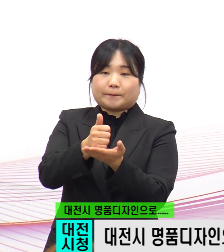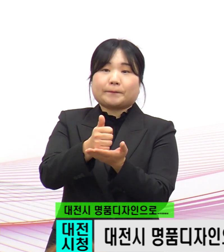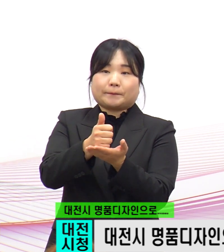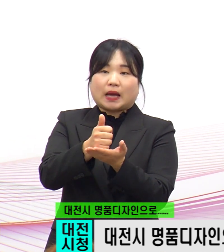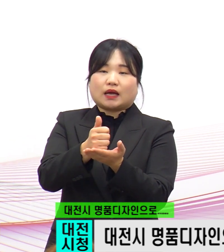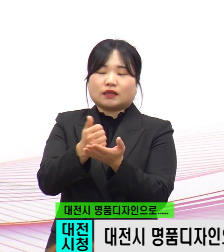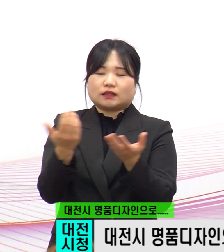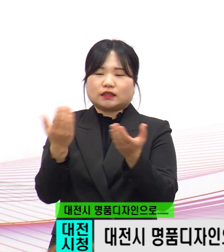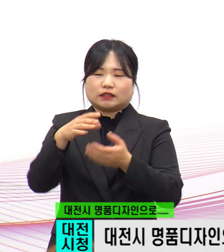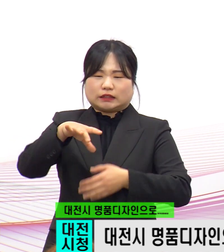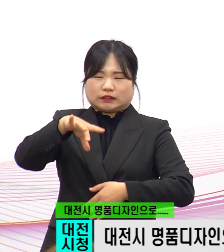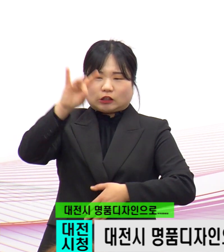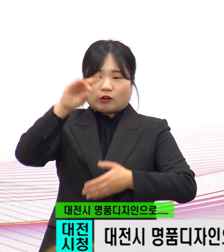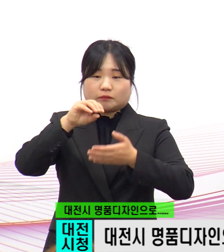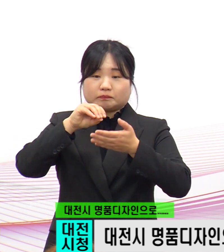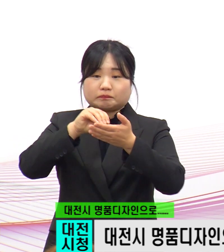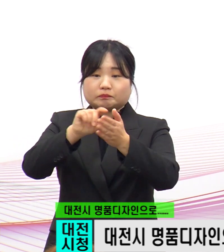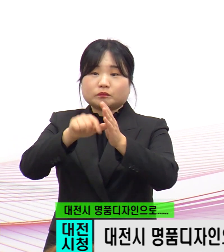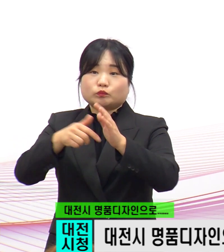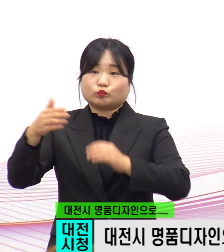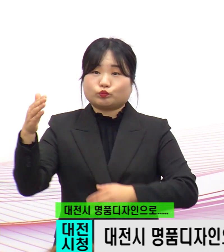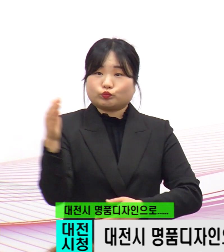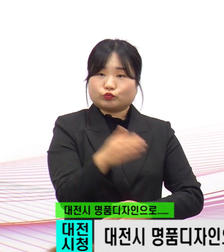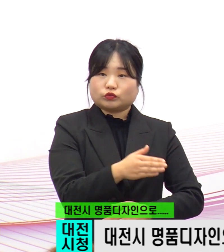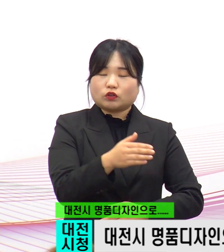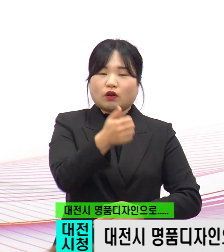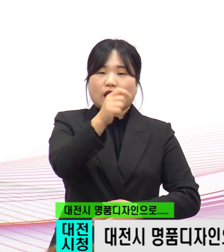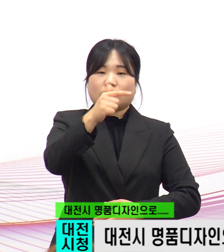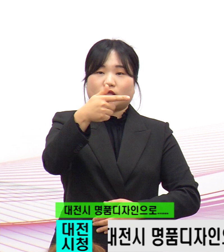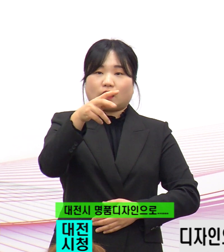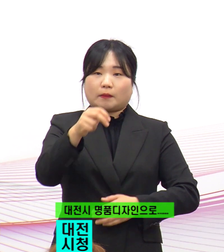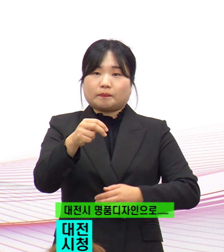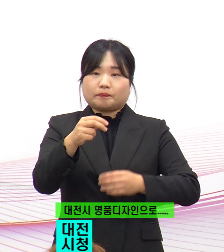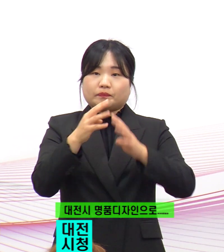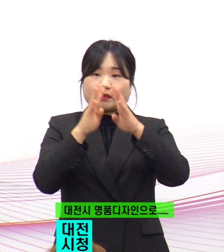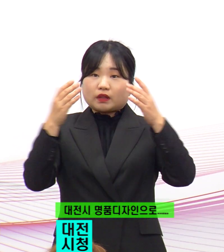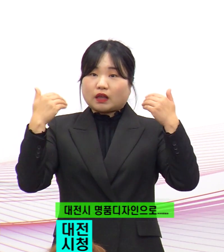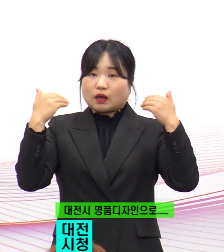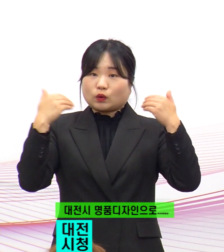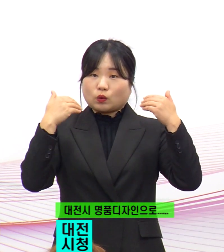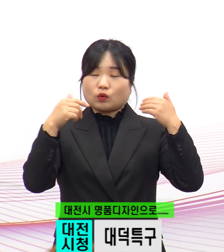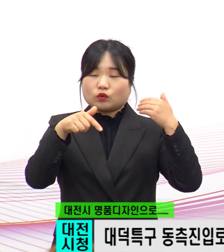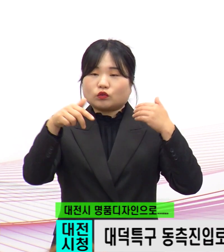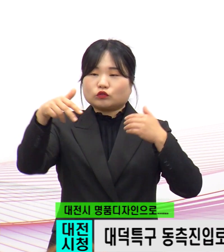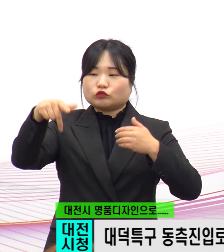출근하면서 그 한남대 중부에서 한남대를